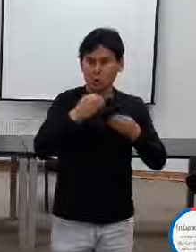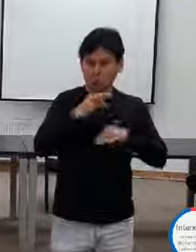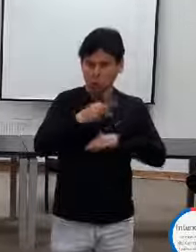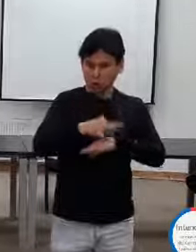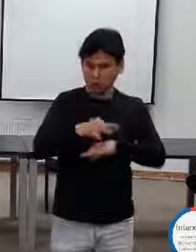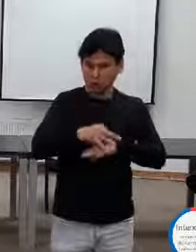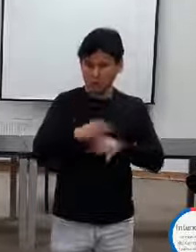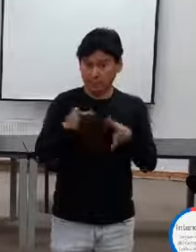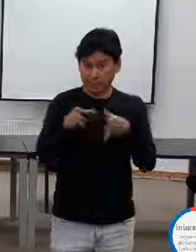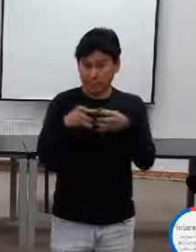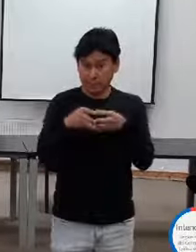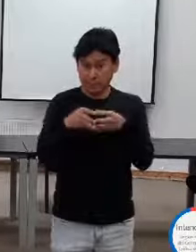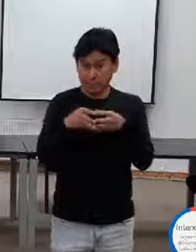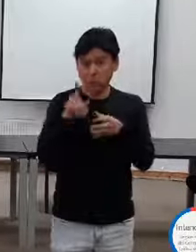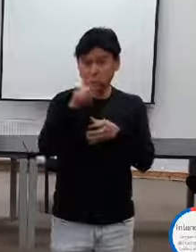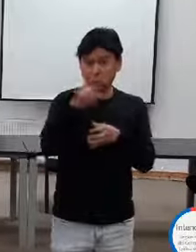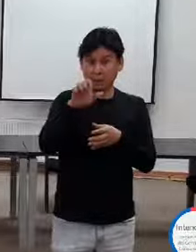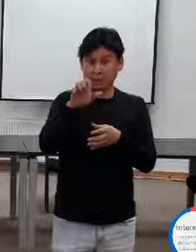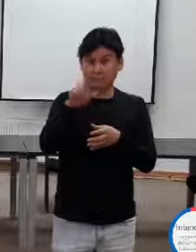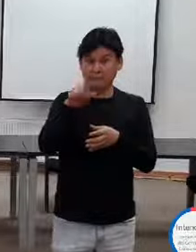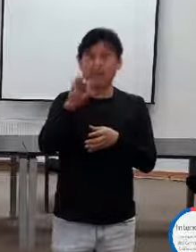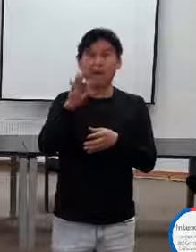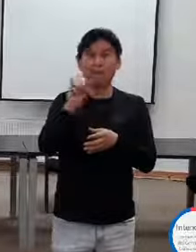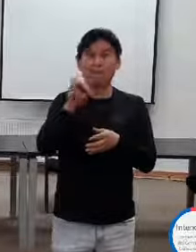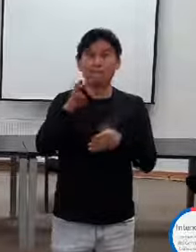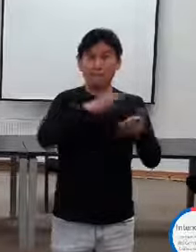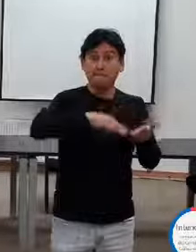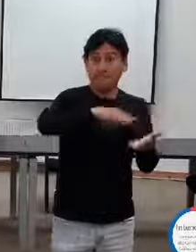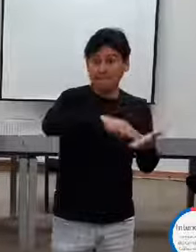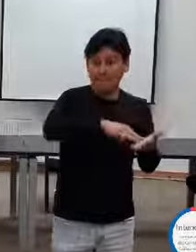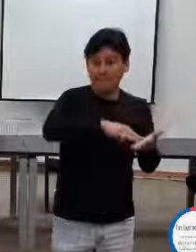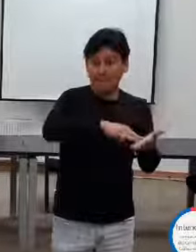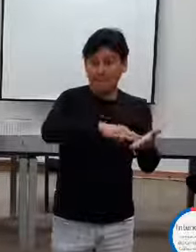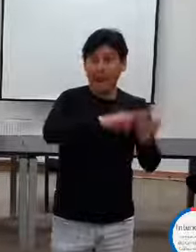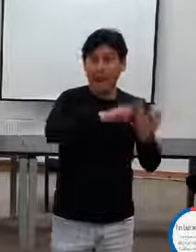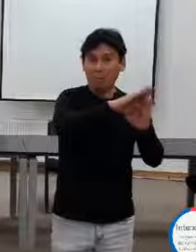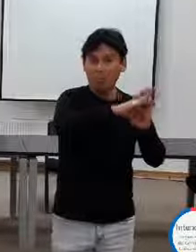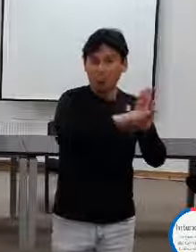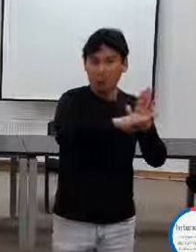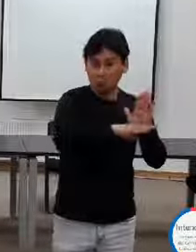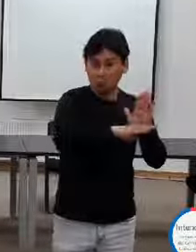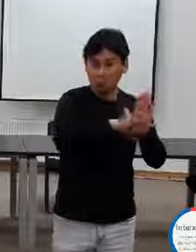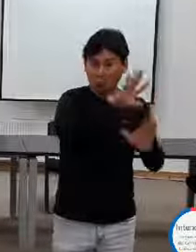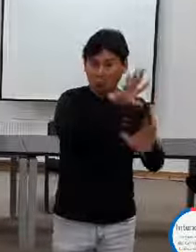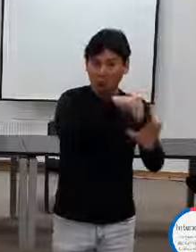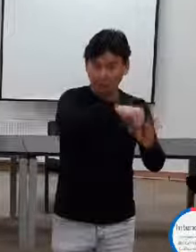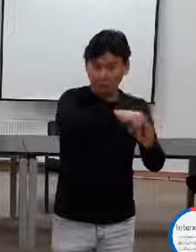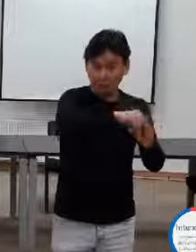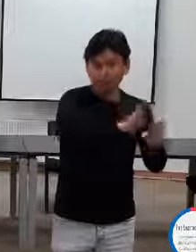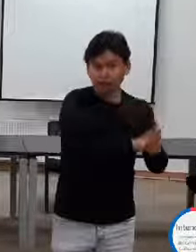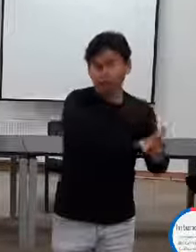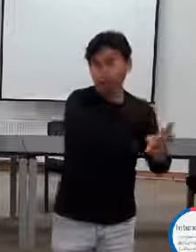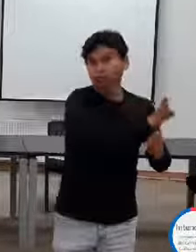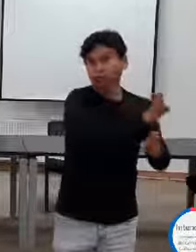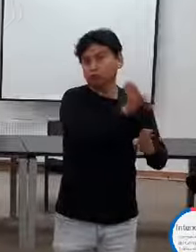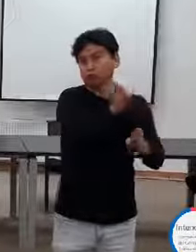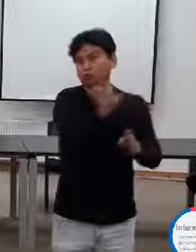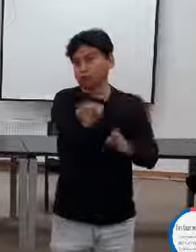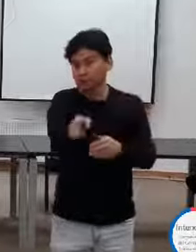El equipo del CESFAM de Melinca, de acuerdo a sus protocolos internos, acude a